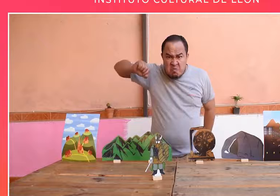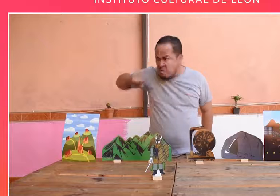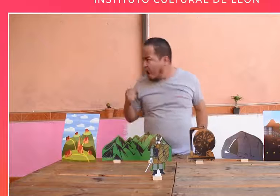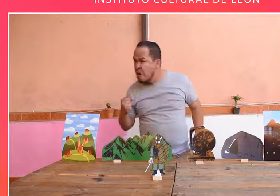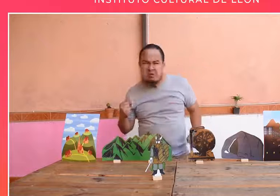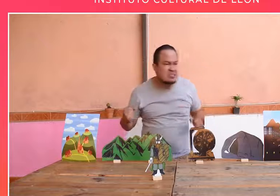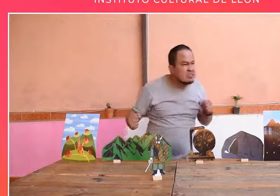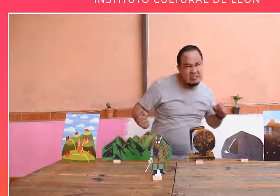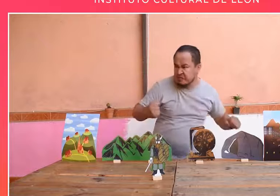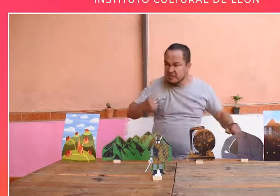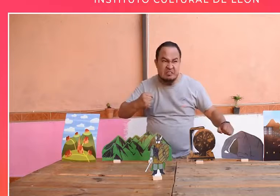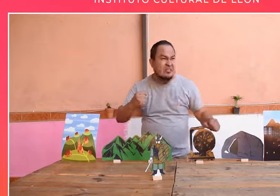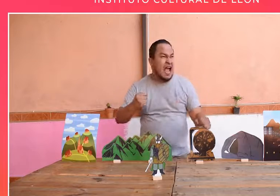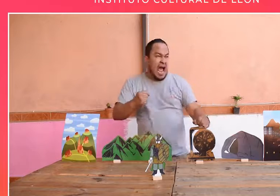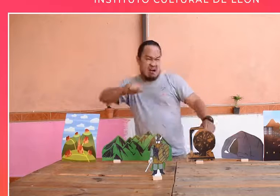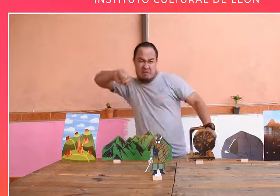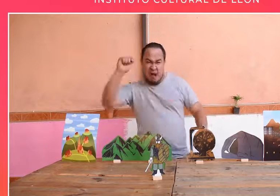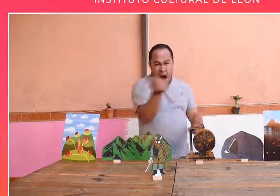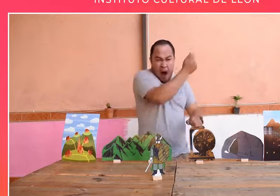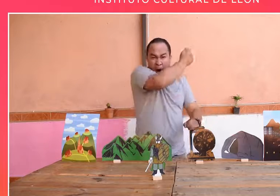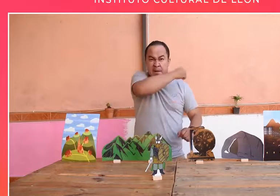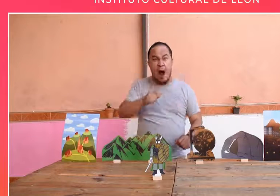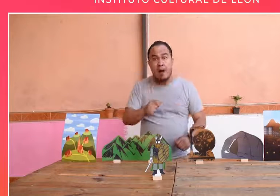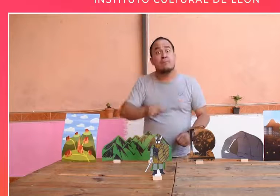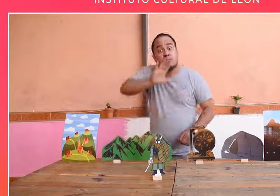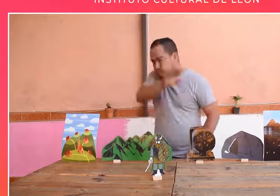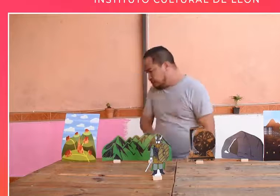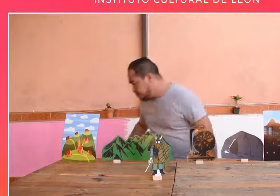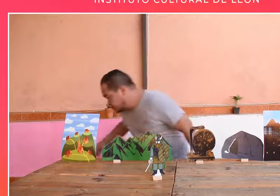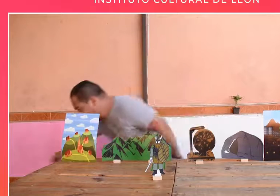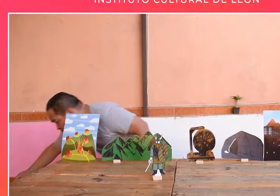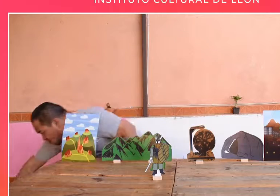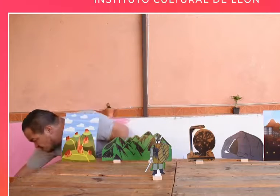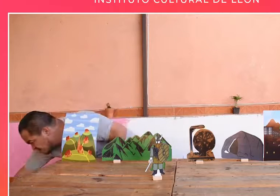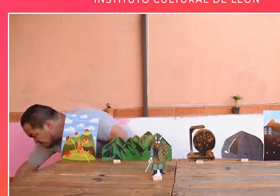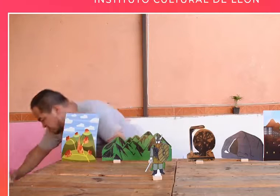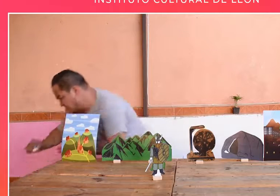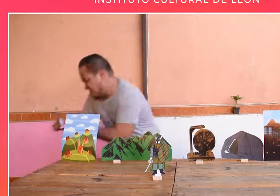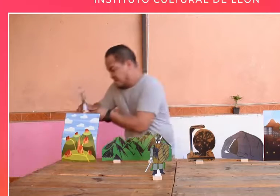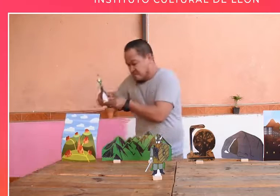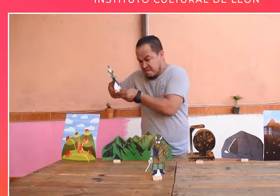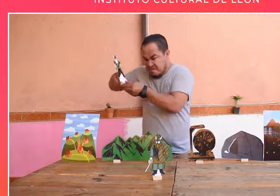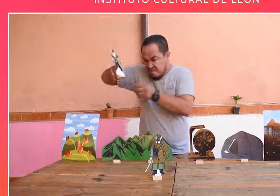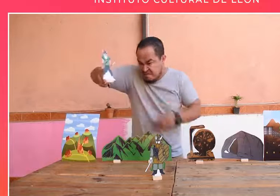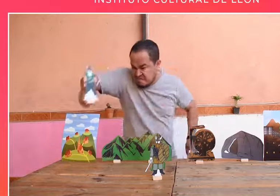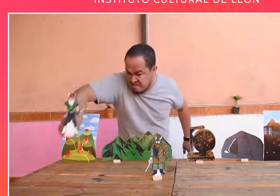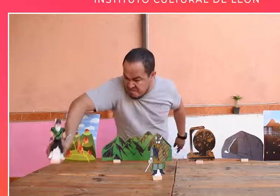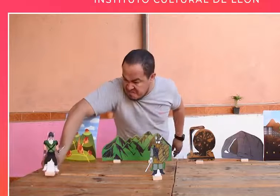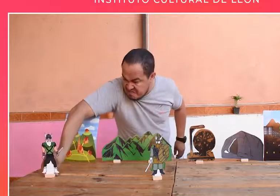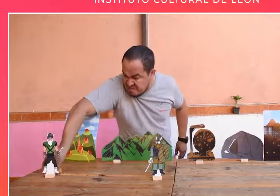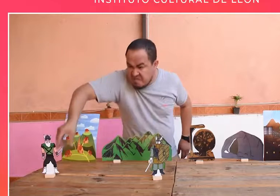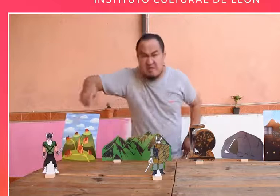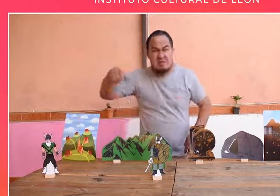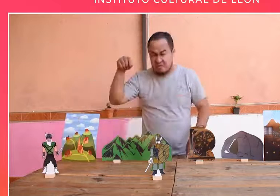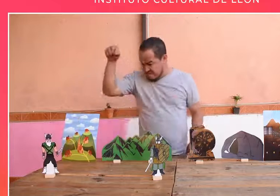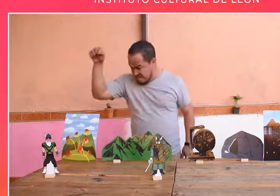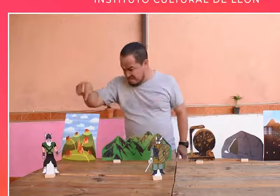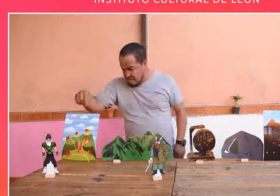Un guerrero se había presentado al pueblo para conquistarlo, y ellos se habían defendido, y entonces